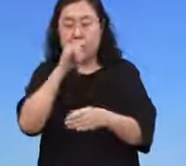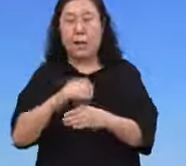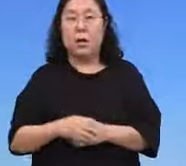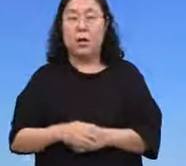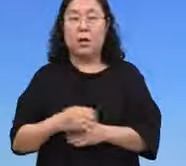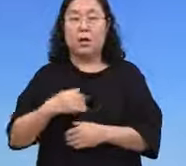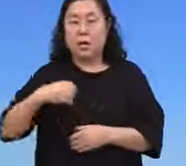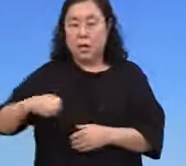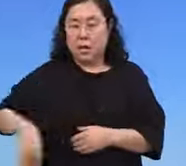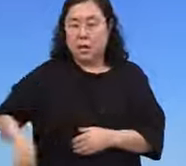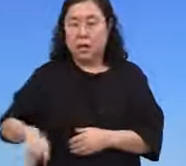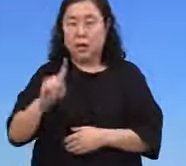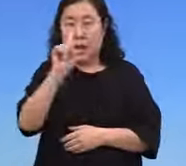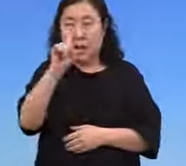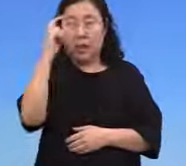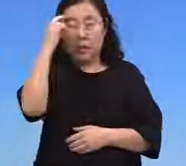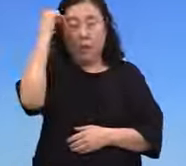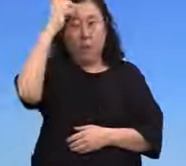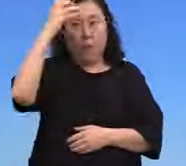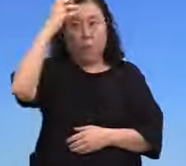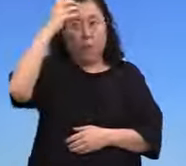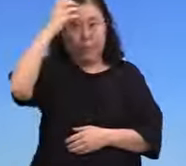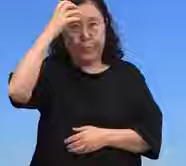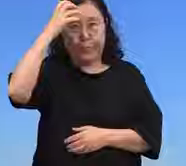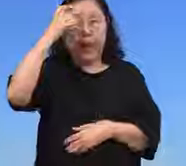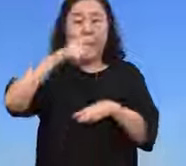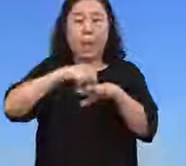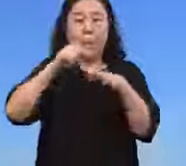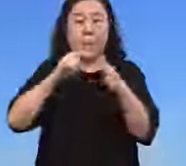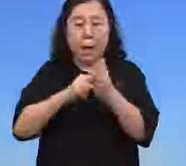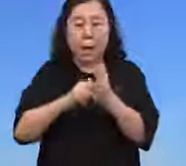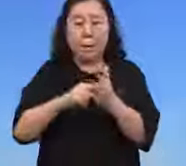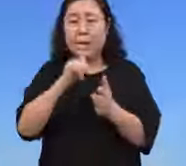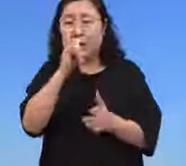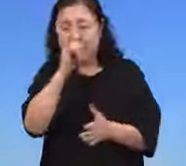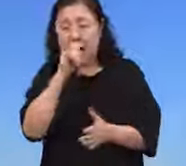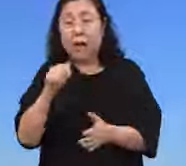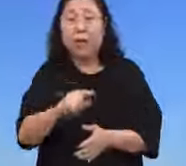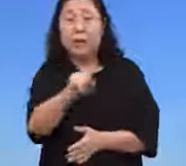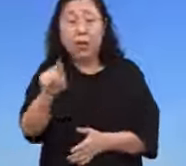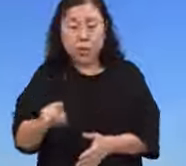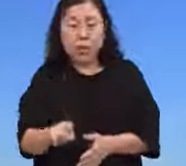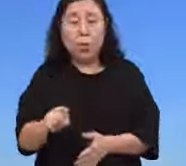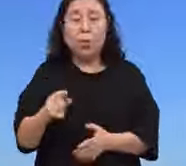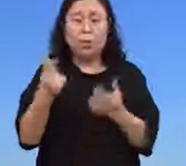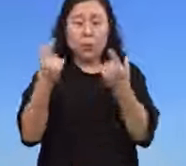그 한 영혼에게 내 마음이 가 있는데 너희들도 정말 이랬으면 좋겠다.